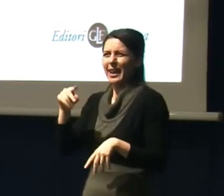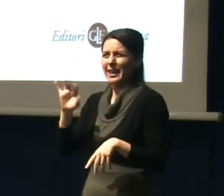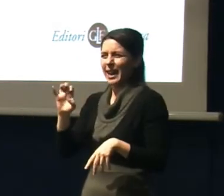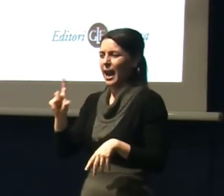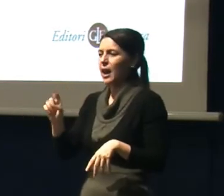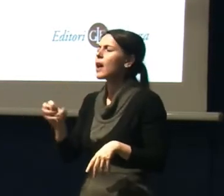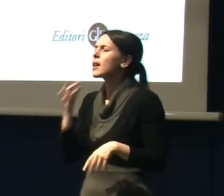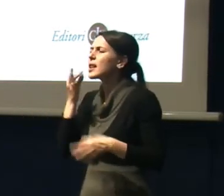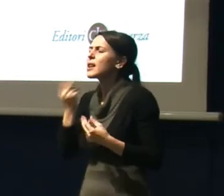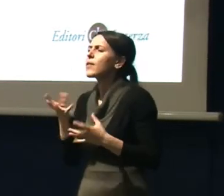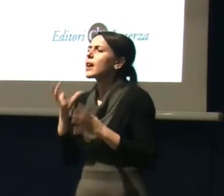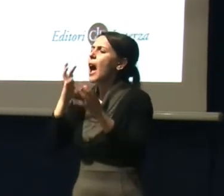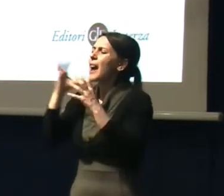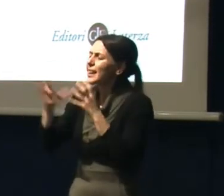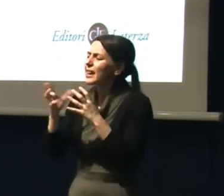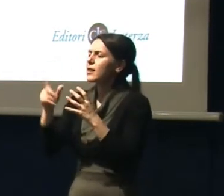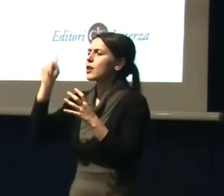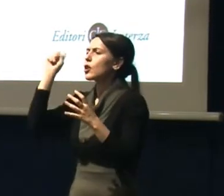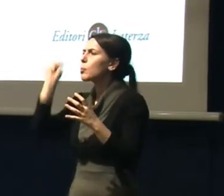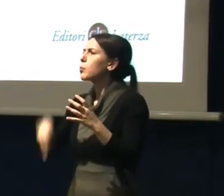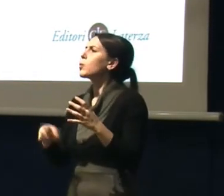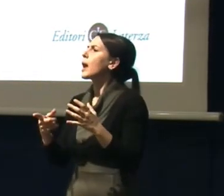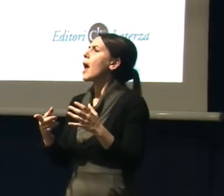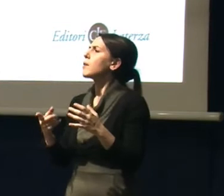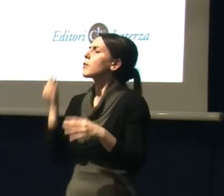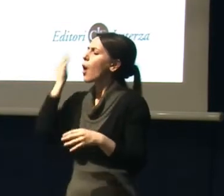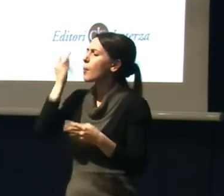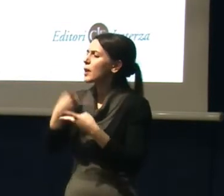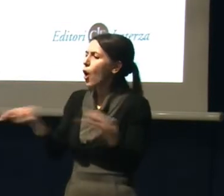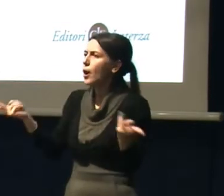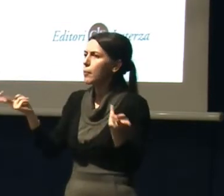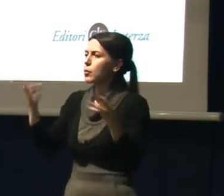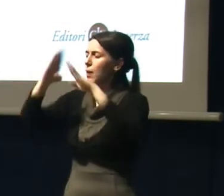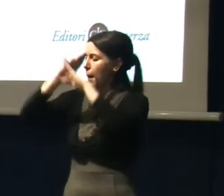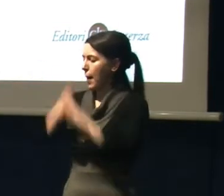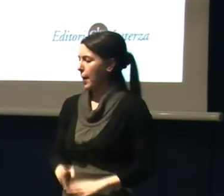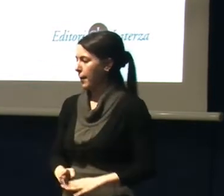crisi la frantumazione delle opinioni pubbliche